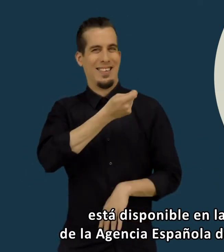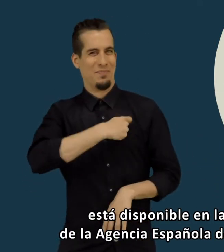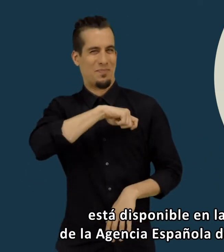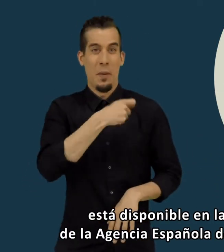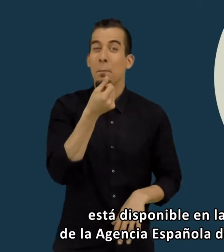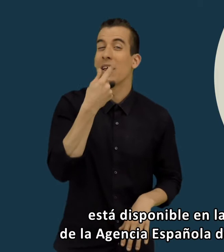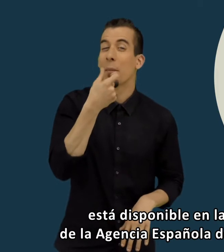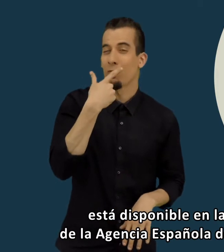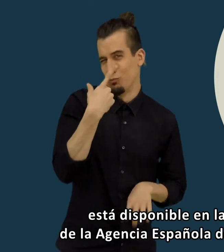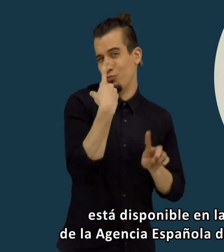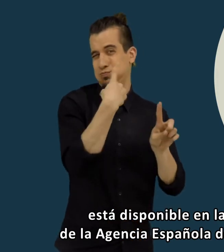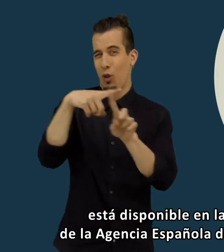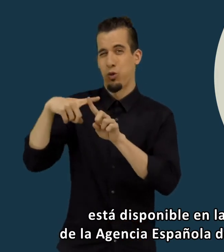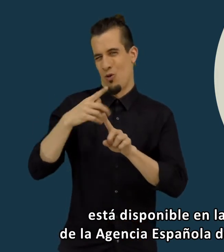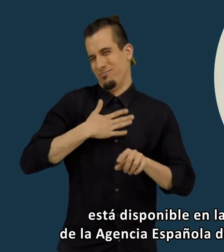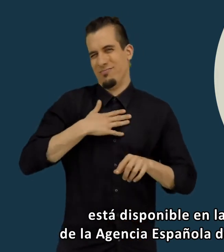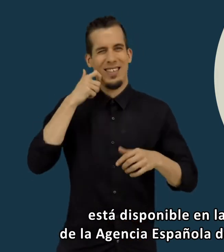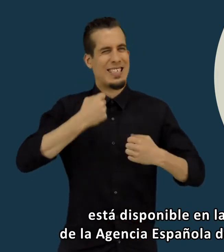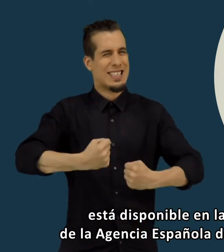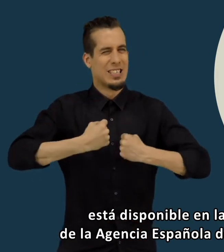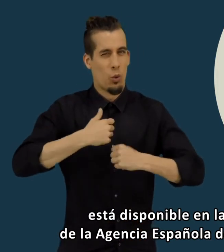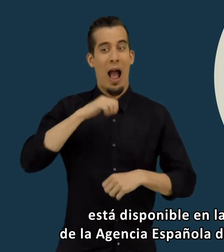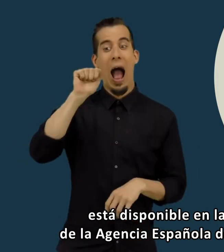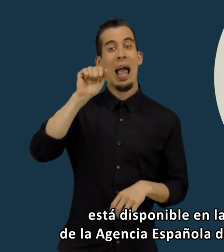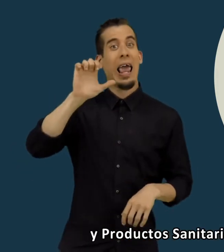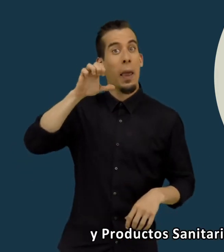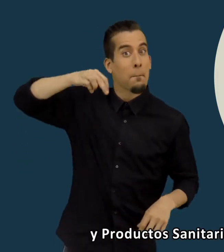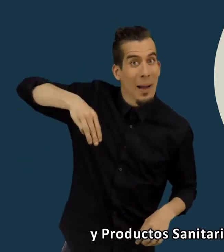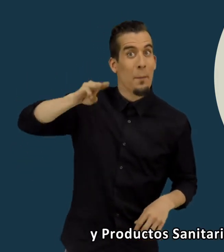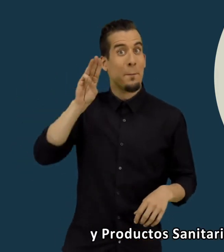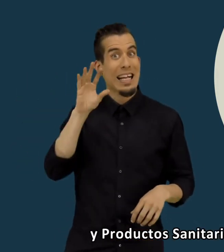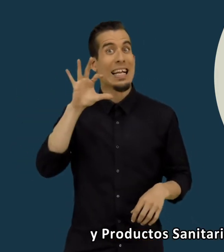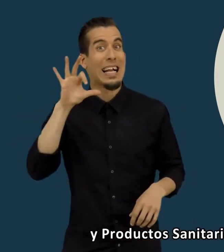web de la Agencia Española de Medicamentos y Productos Sanitarios,